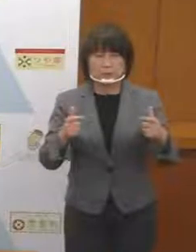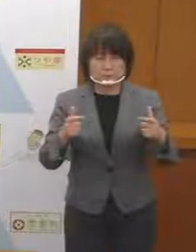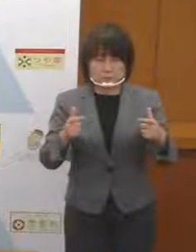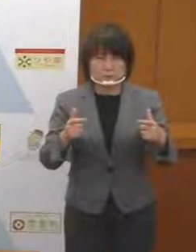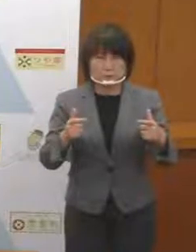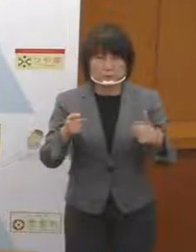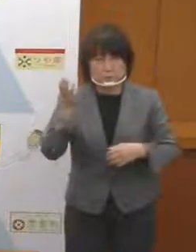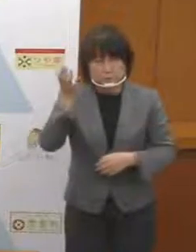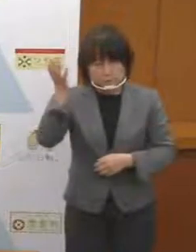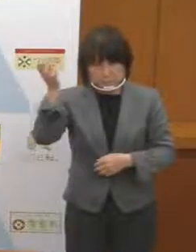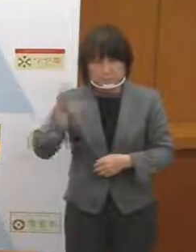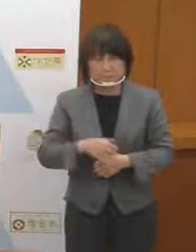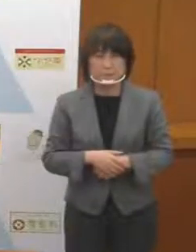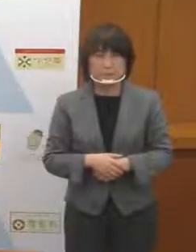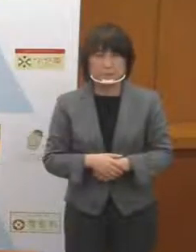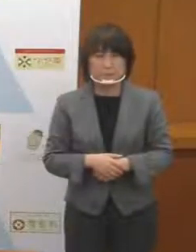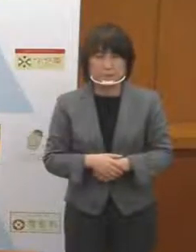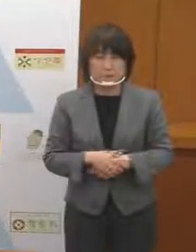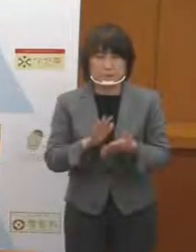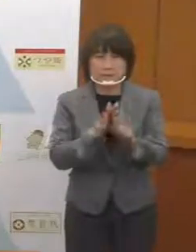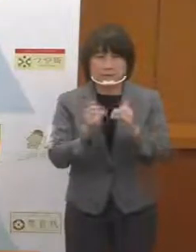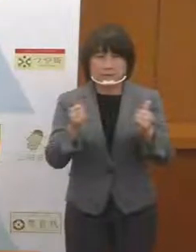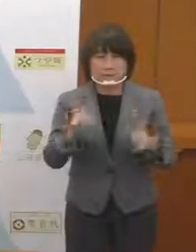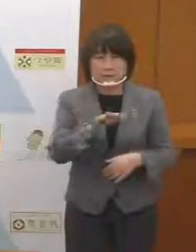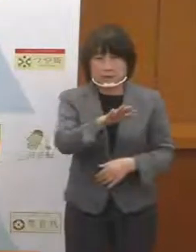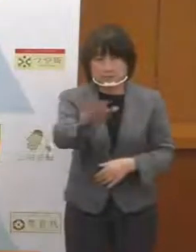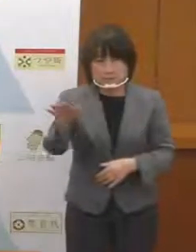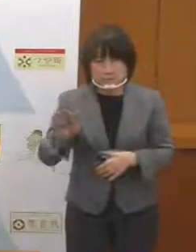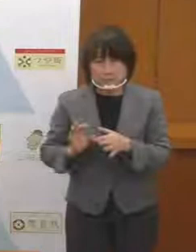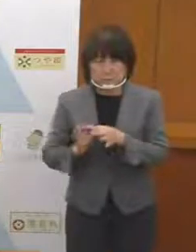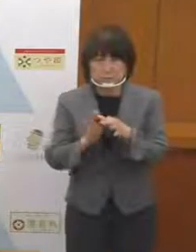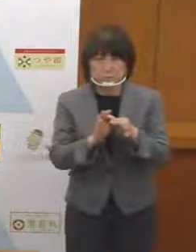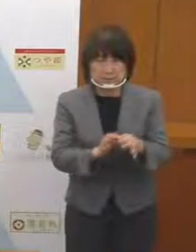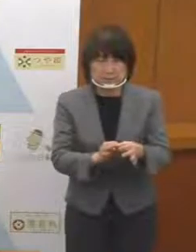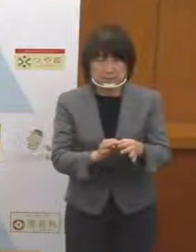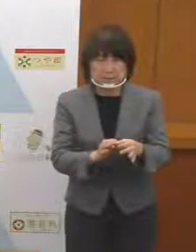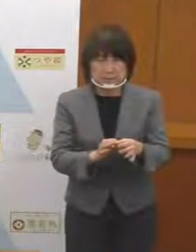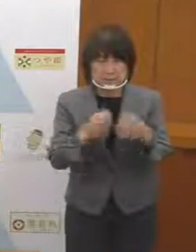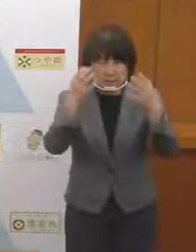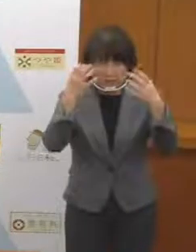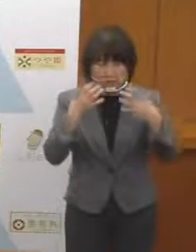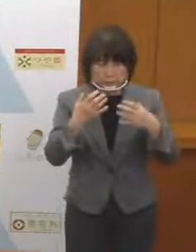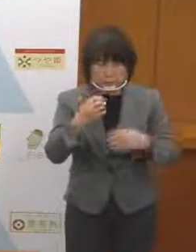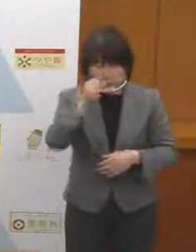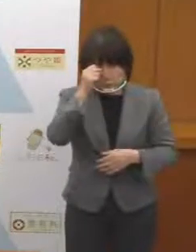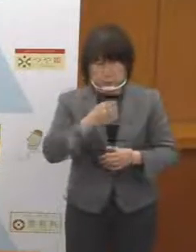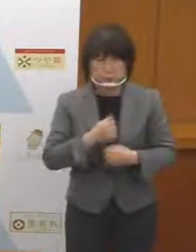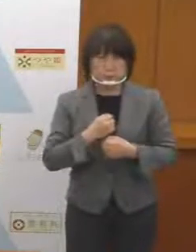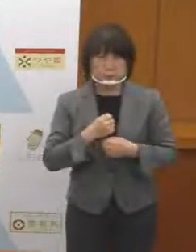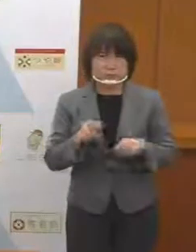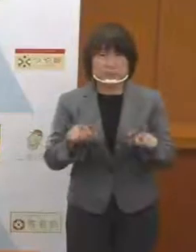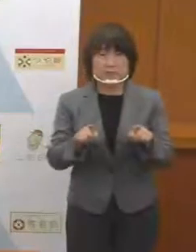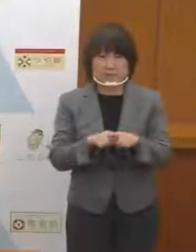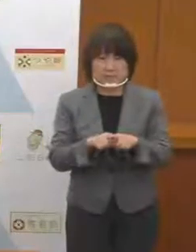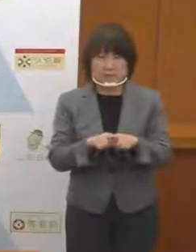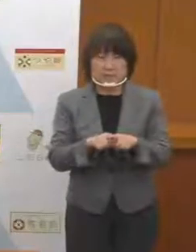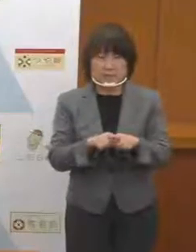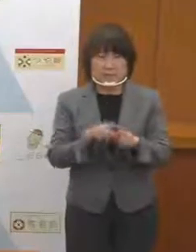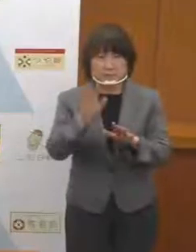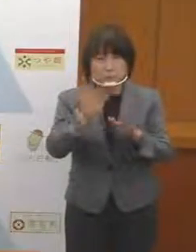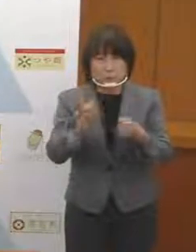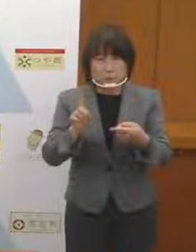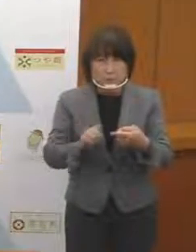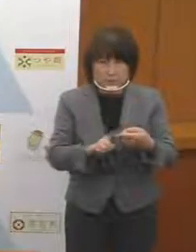なることが予想されますので県民の皆様には引き続き熱中症に注意しながら場面や状況